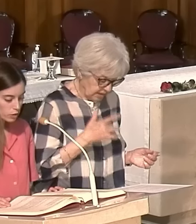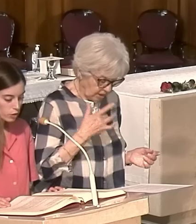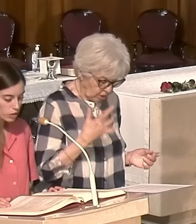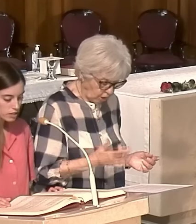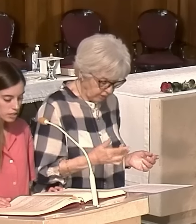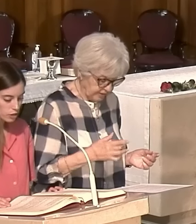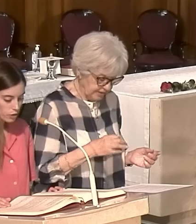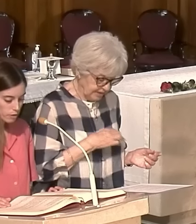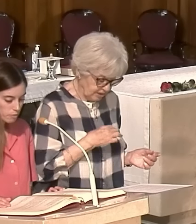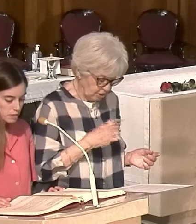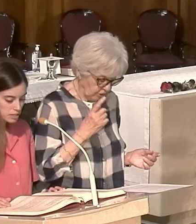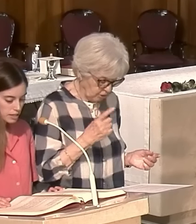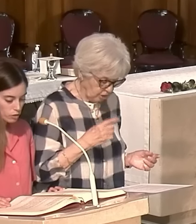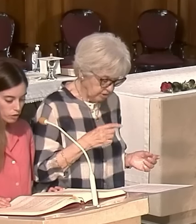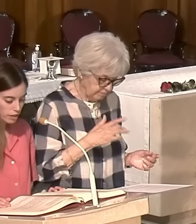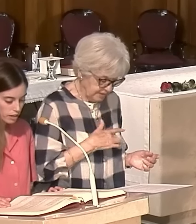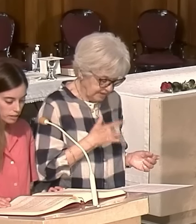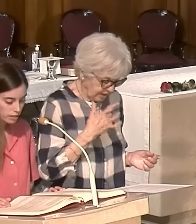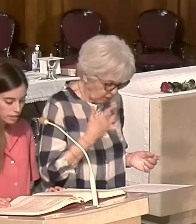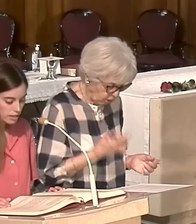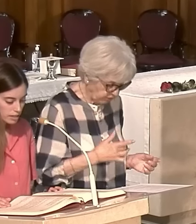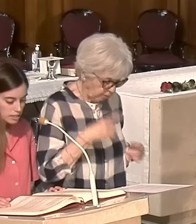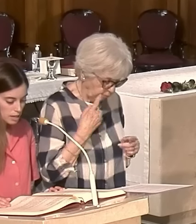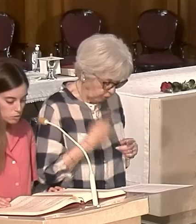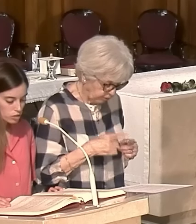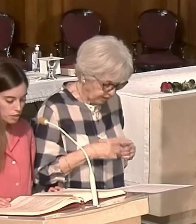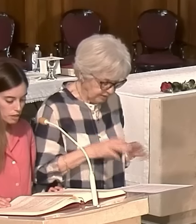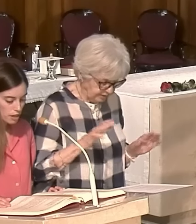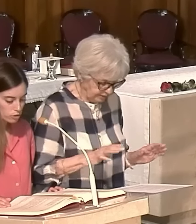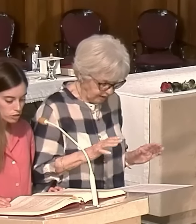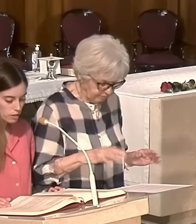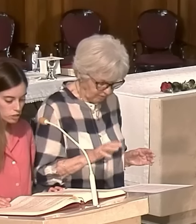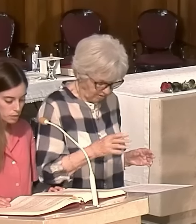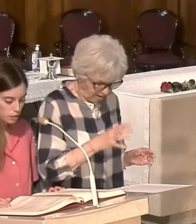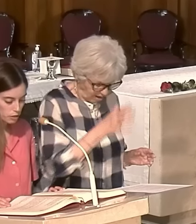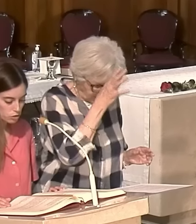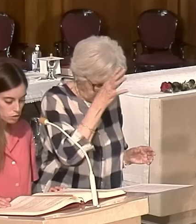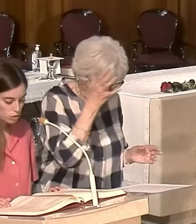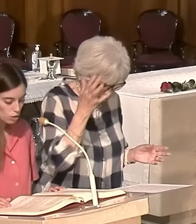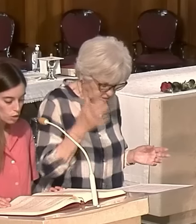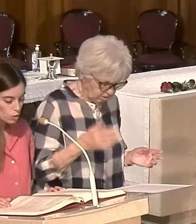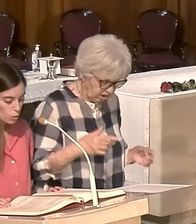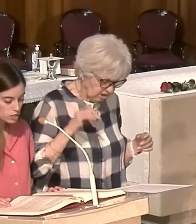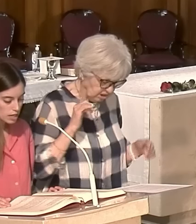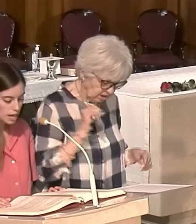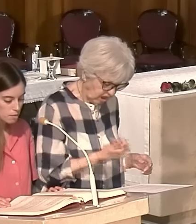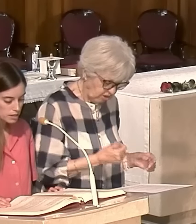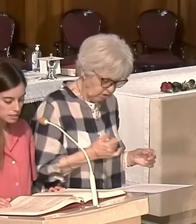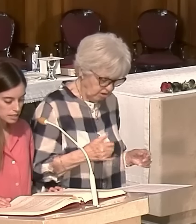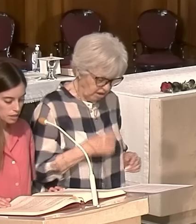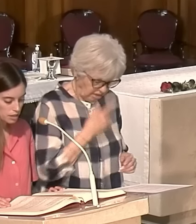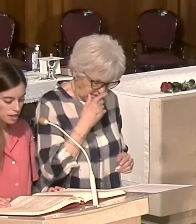Misericordia, Señor, misericordia, que estamos saciados de desprecios. Nuestra alma está saciada